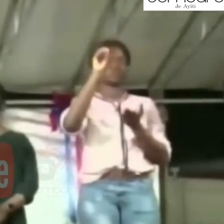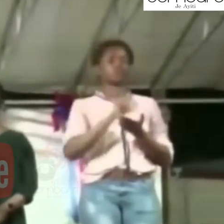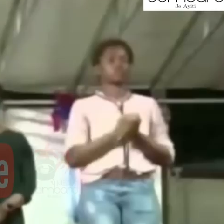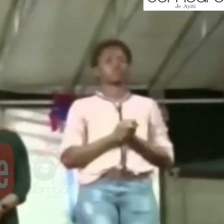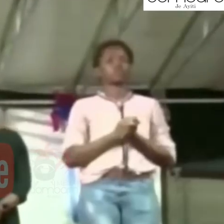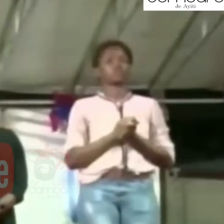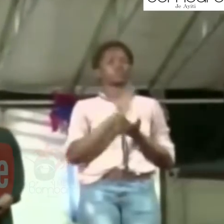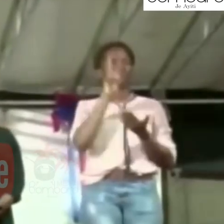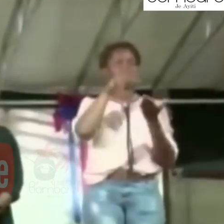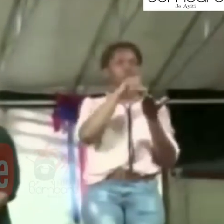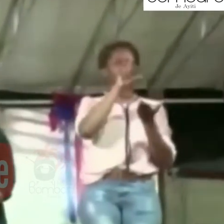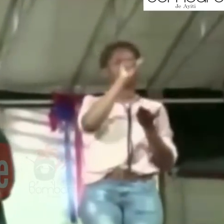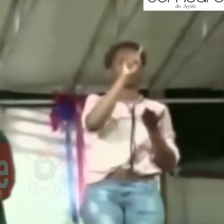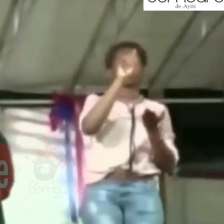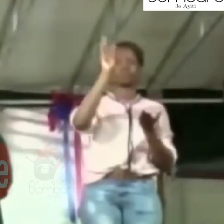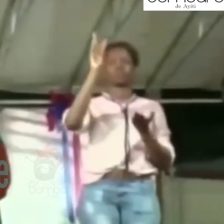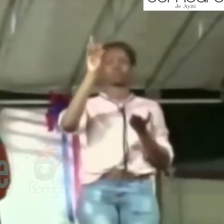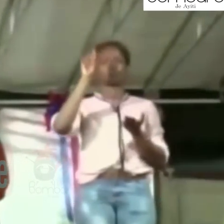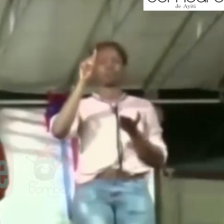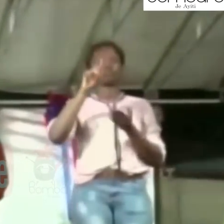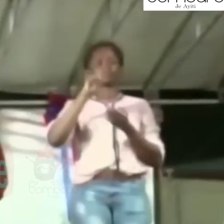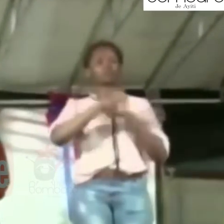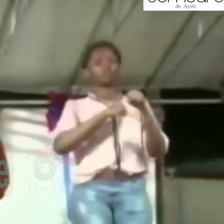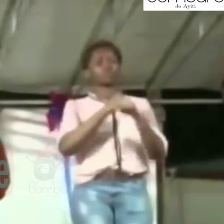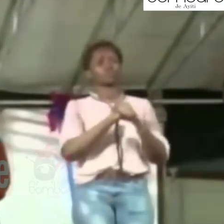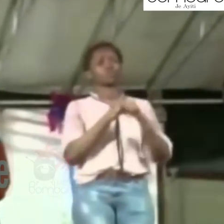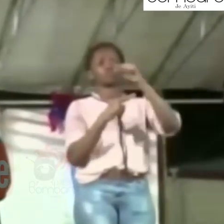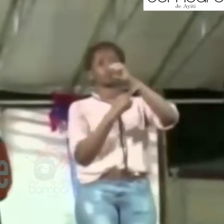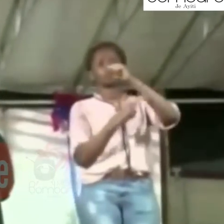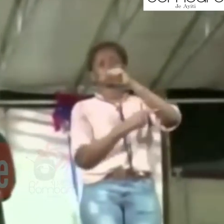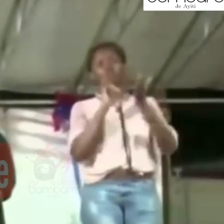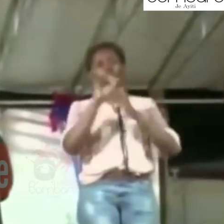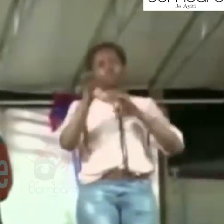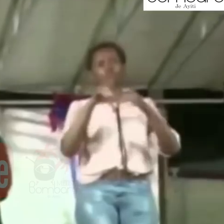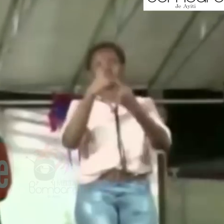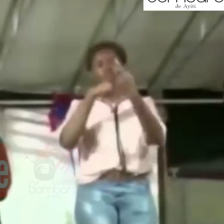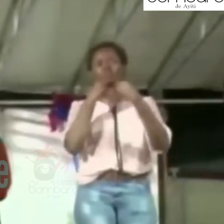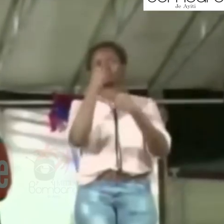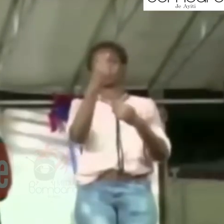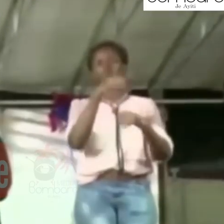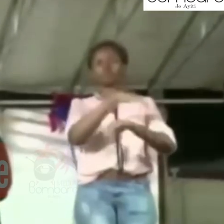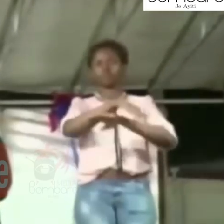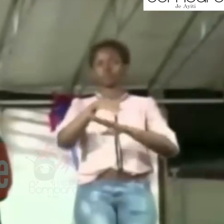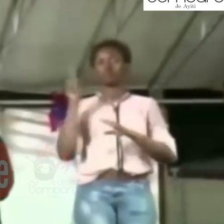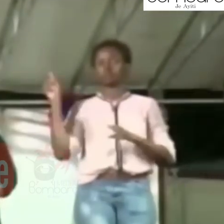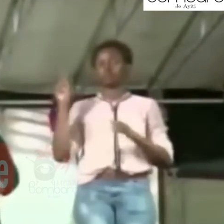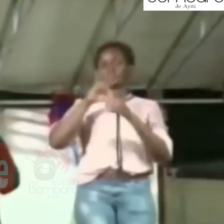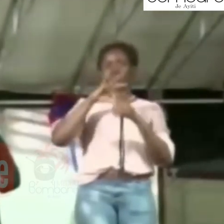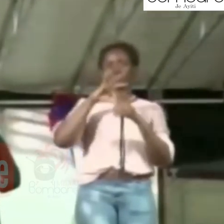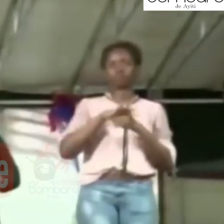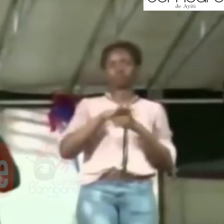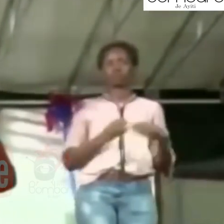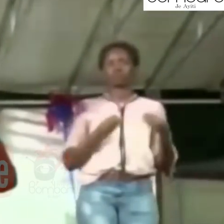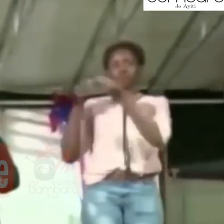à 2021, fait 71 ans depuis qu'on s'est inauguré. Nous disons à soi, moi-même nous t'ai voté, moi-même nous t'ai